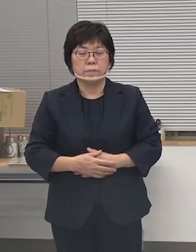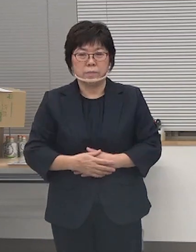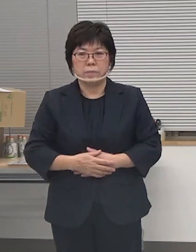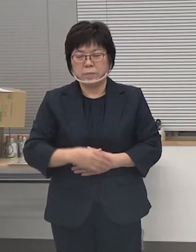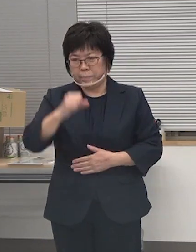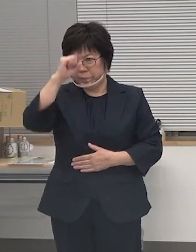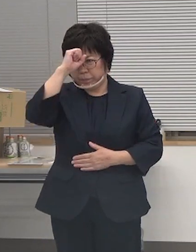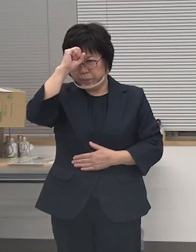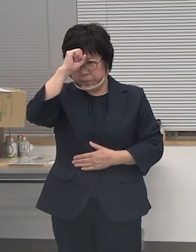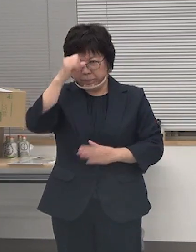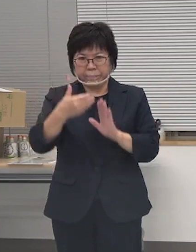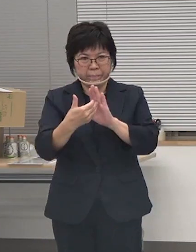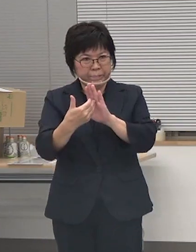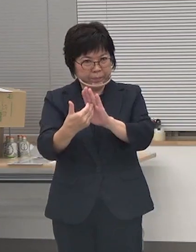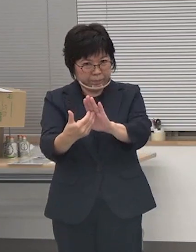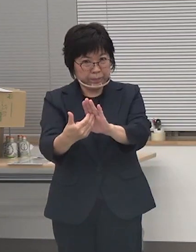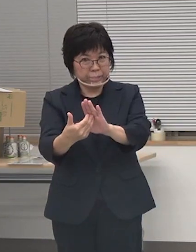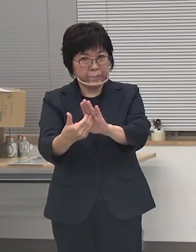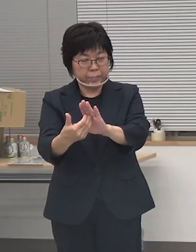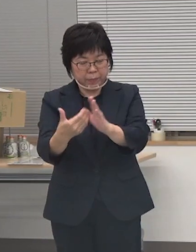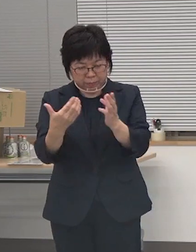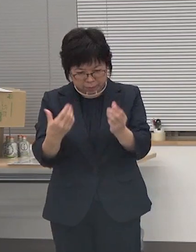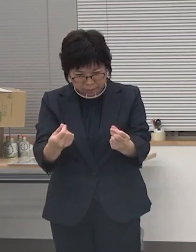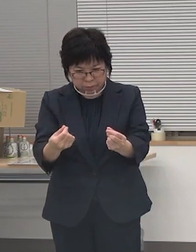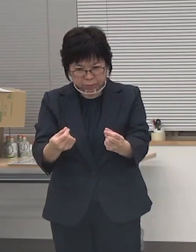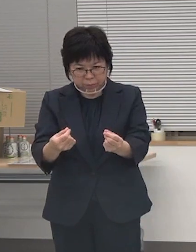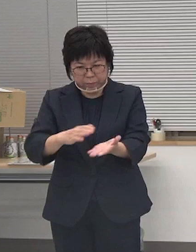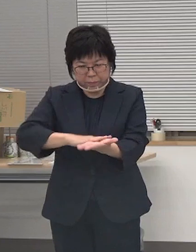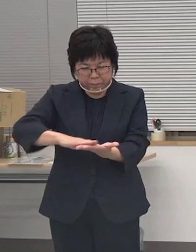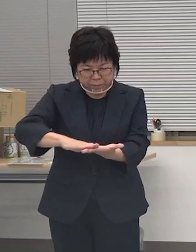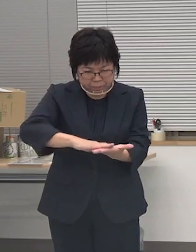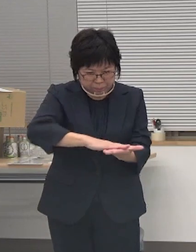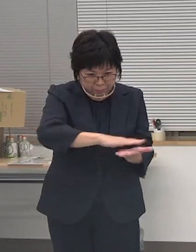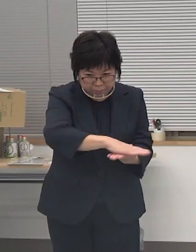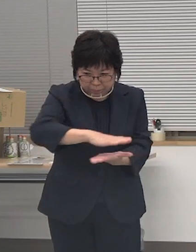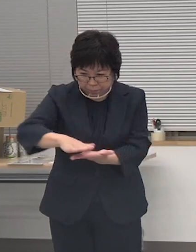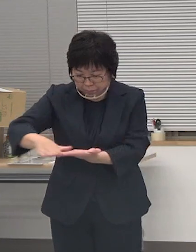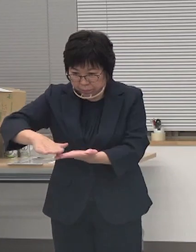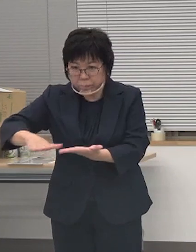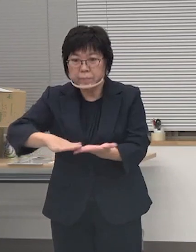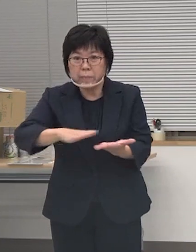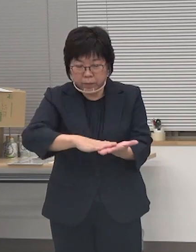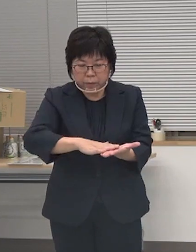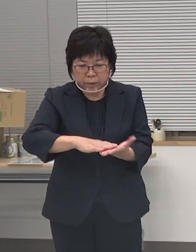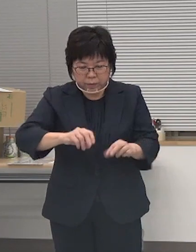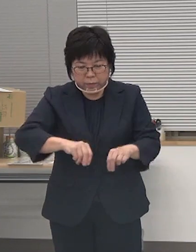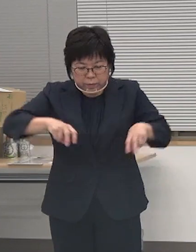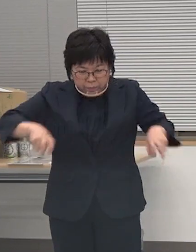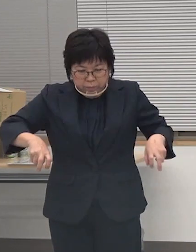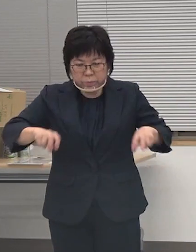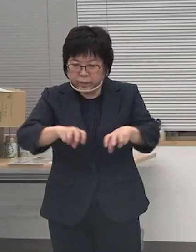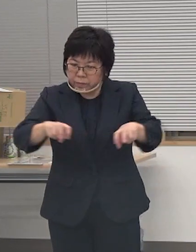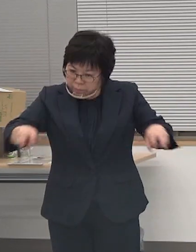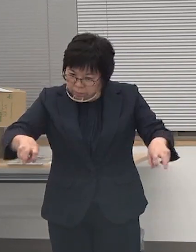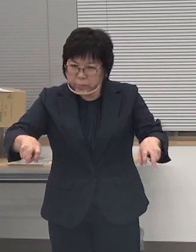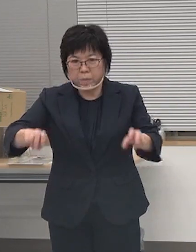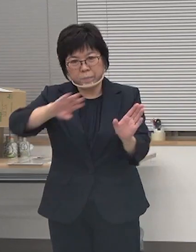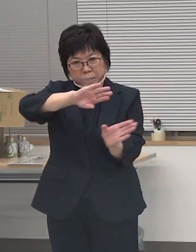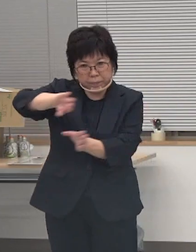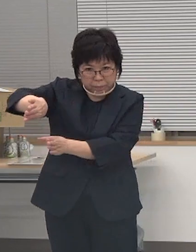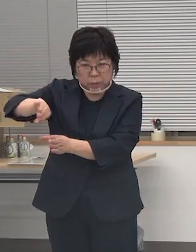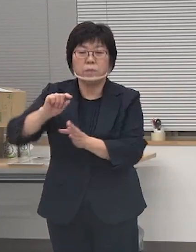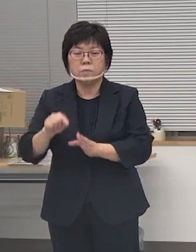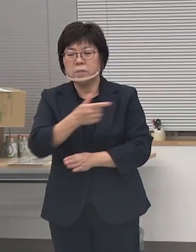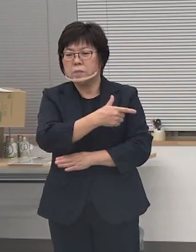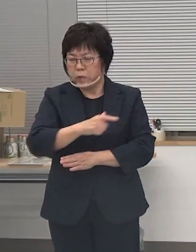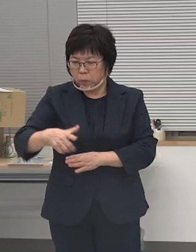対策が実施している店もあれば、そうでない店もあります。そのような基本的な感染症対策が実